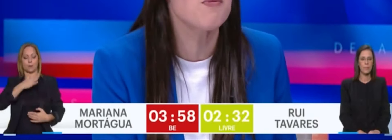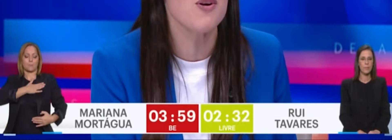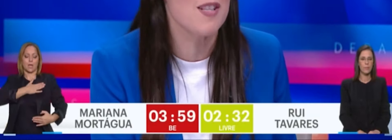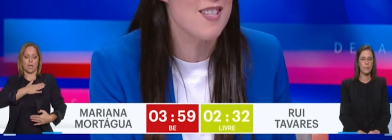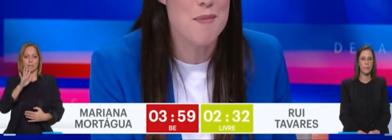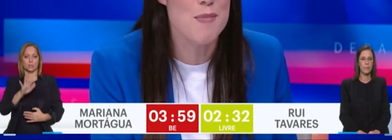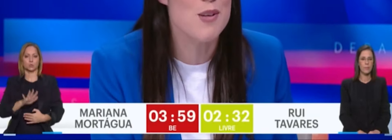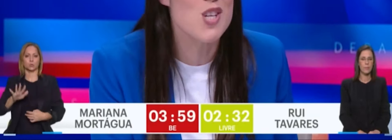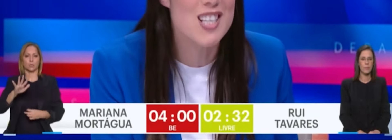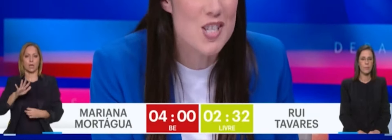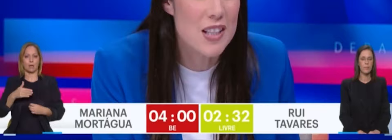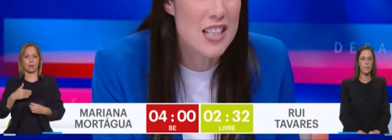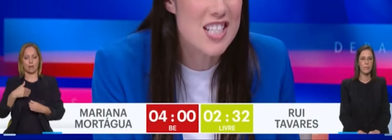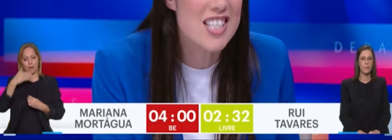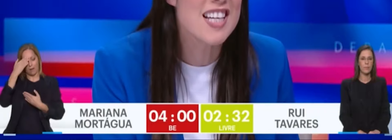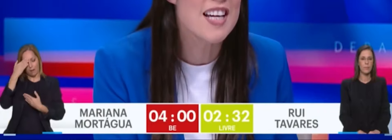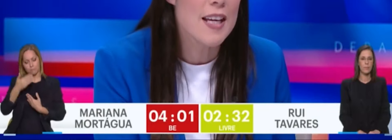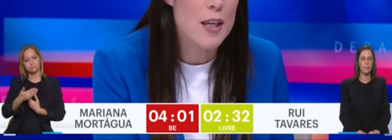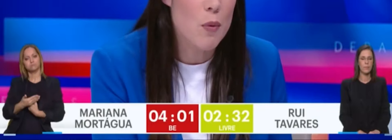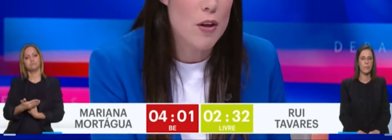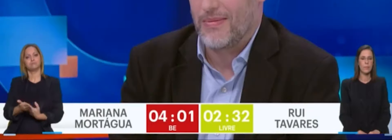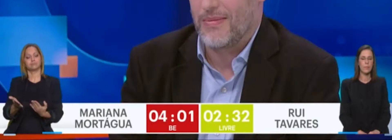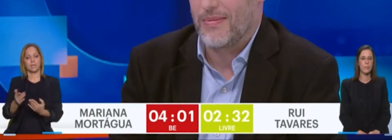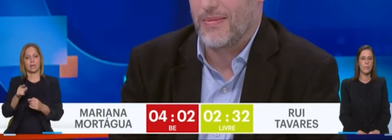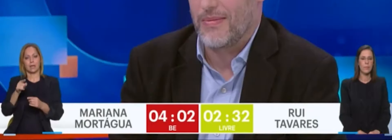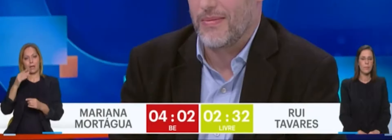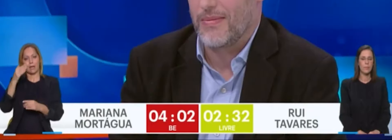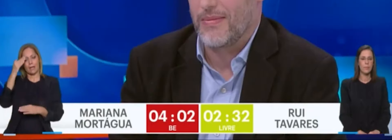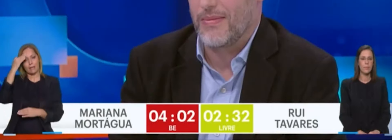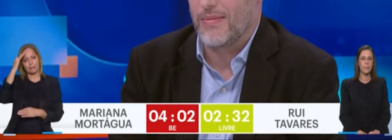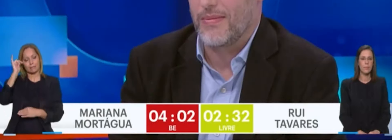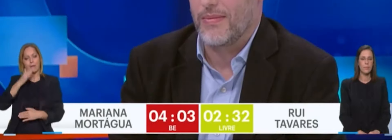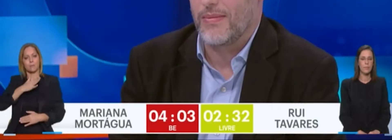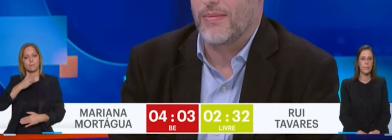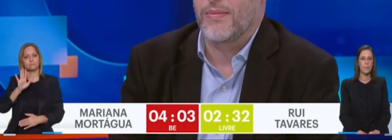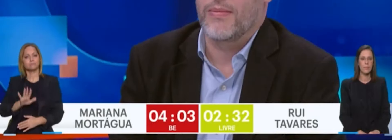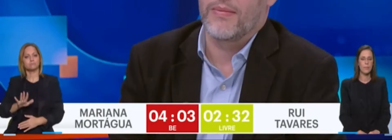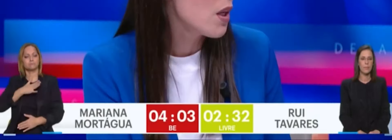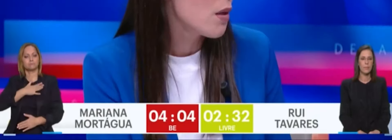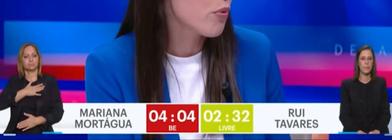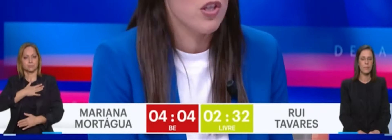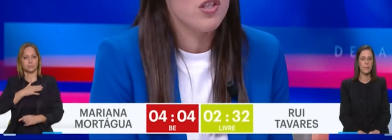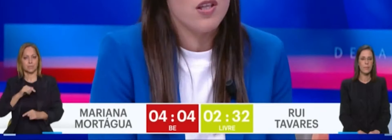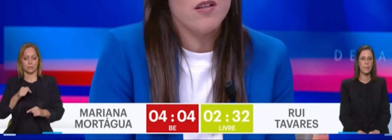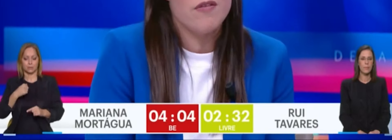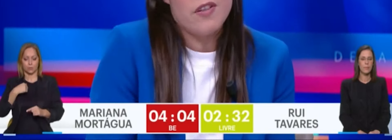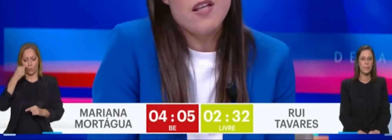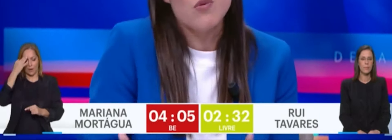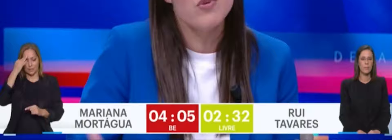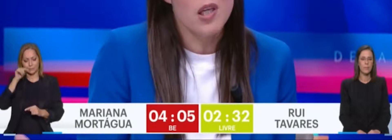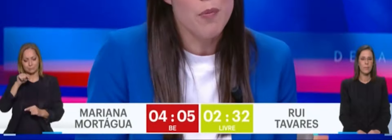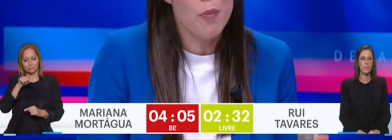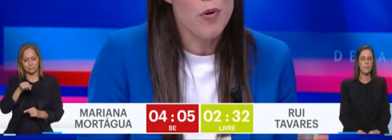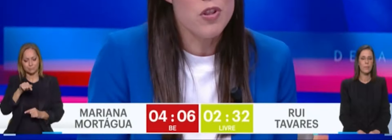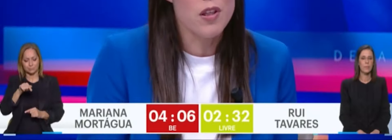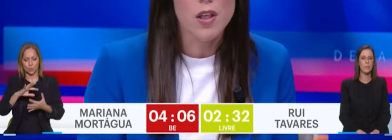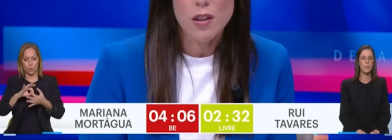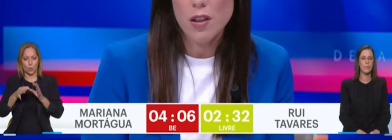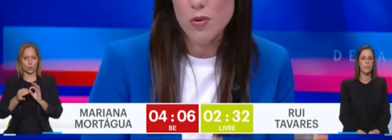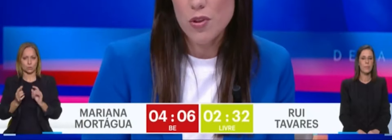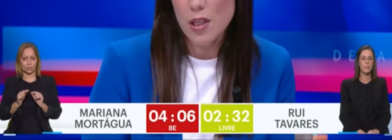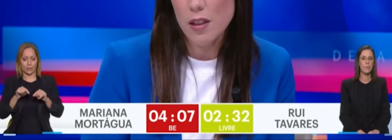de abrir as portas à demagogia nacionalista eu acho que essa acusação não faz sentido porque esta é na verdade a única